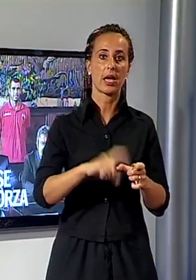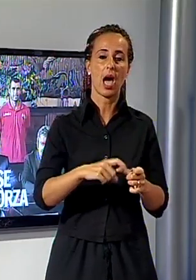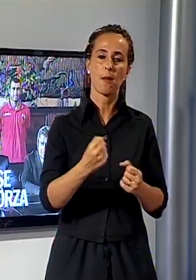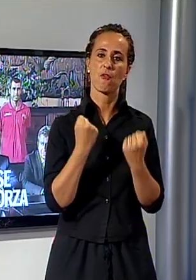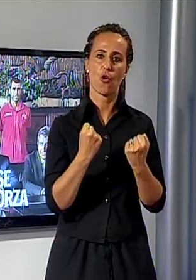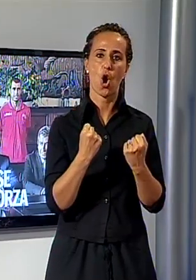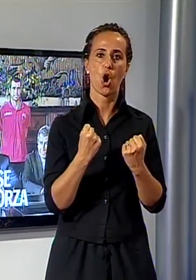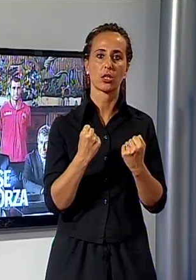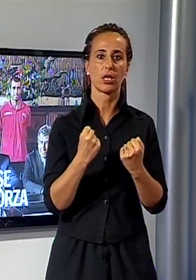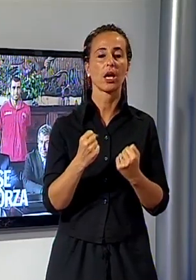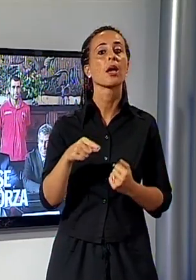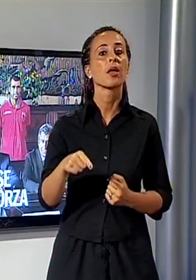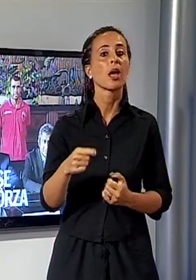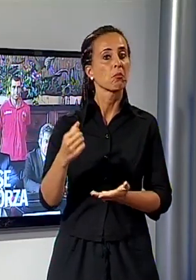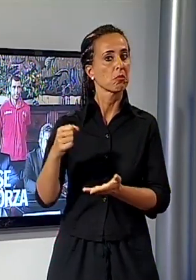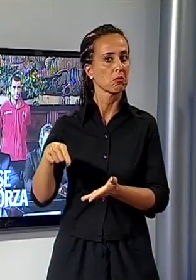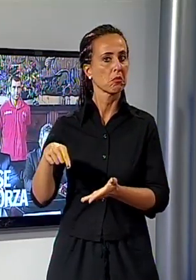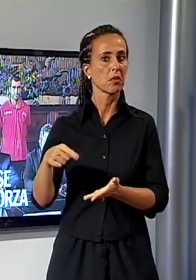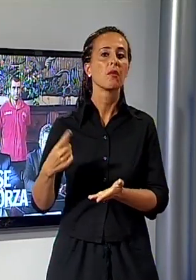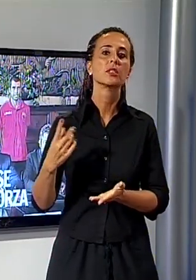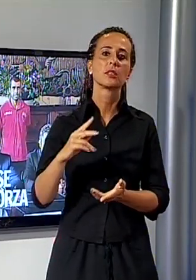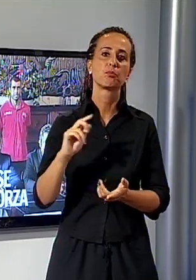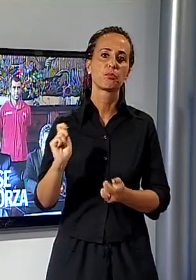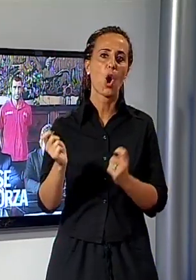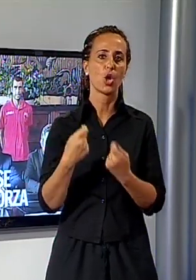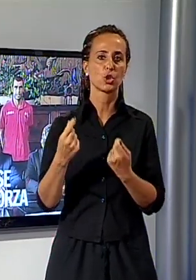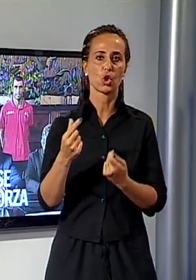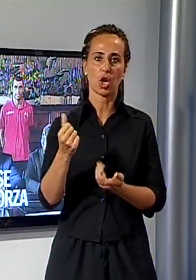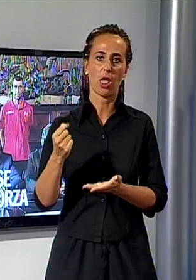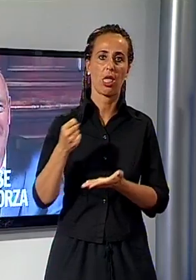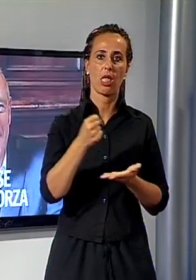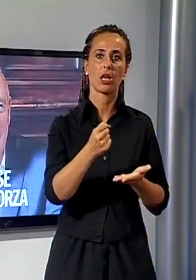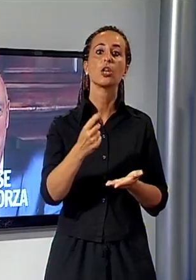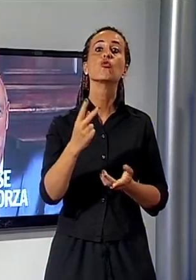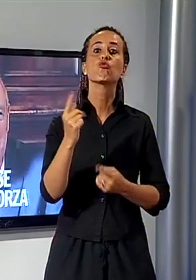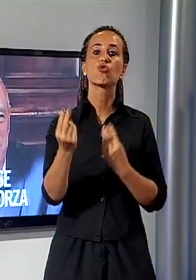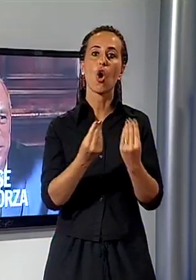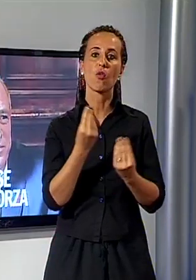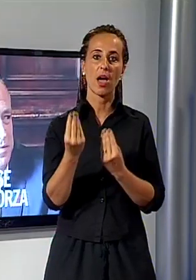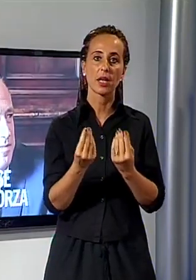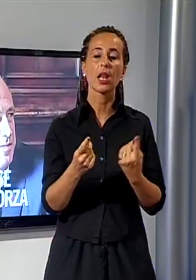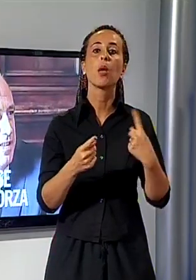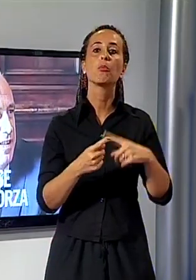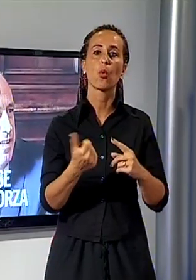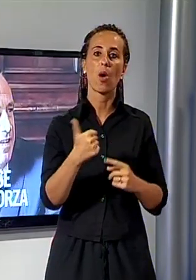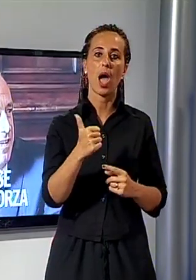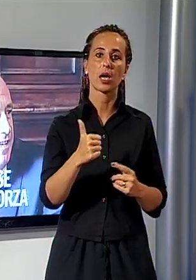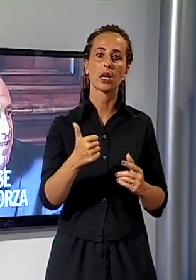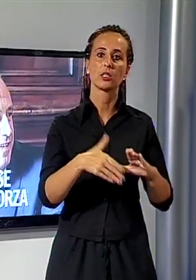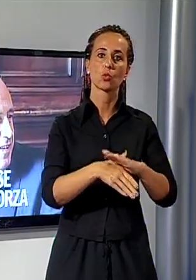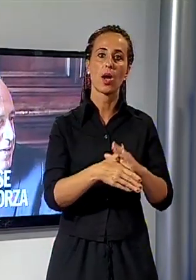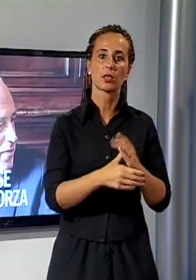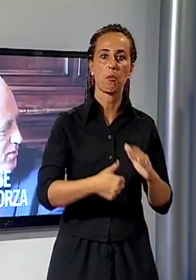nei confronti della gloriosa società rossonera. Oltre al settore giovanile, la partnership coinvolge anche la prima squadra.